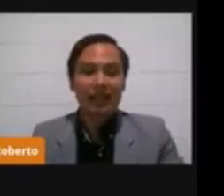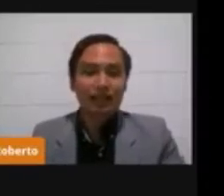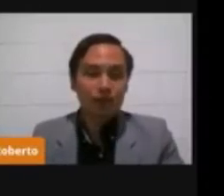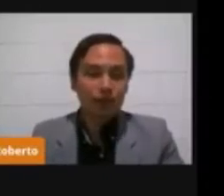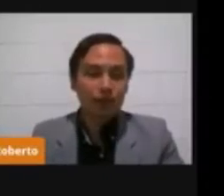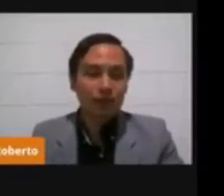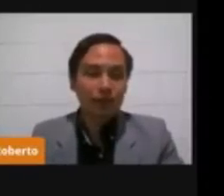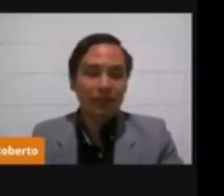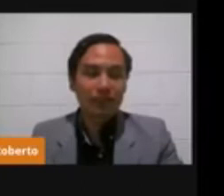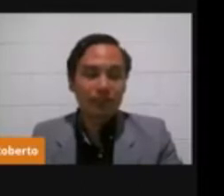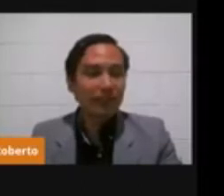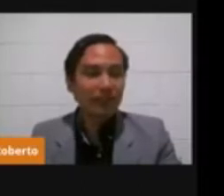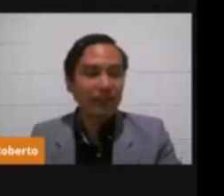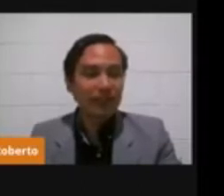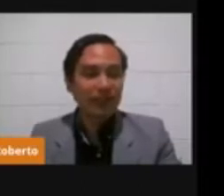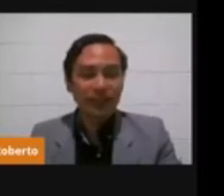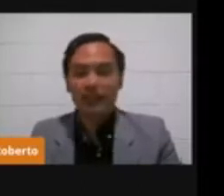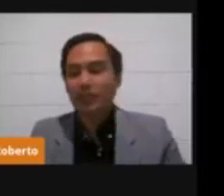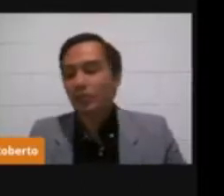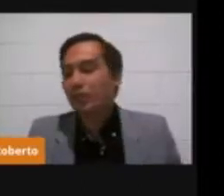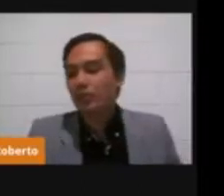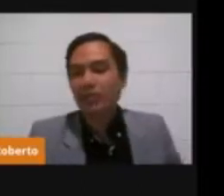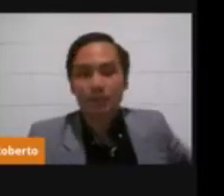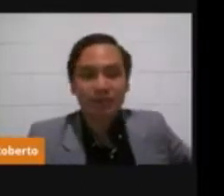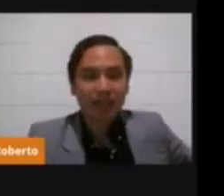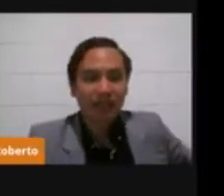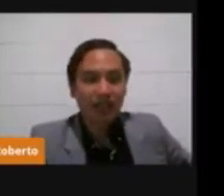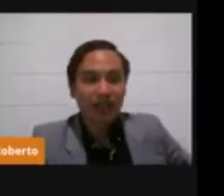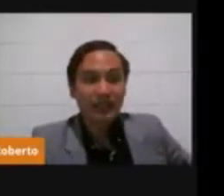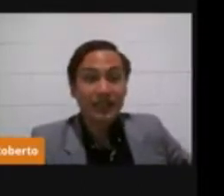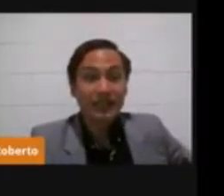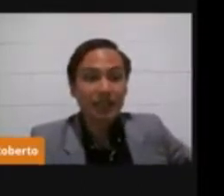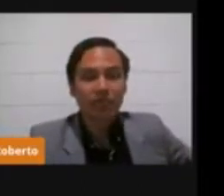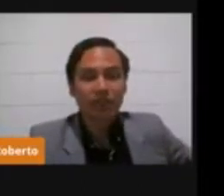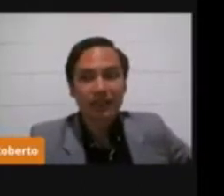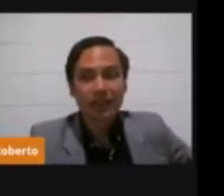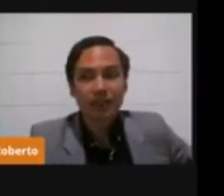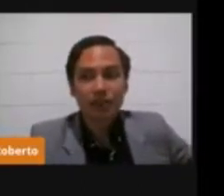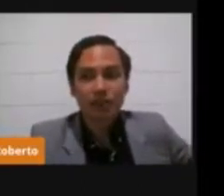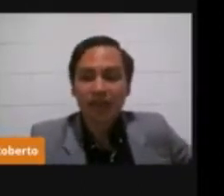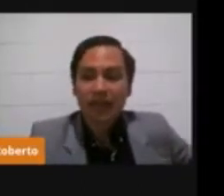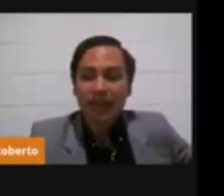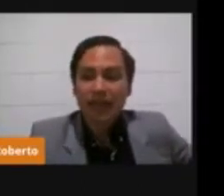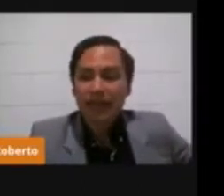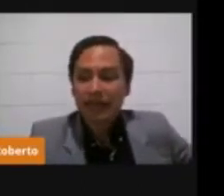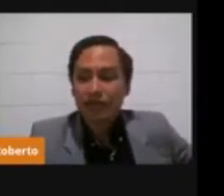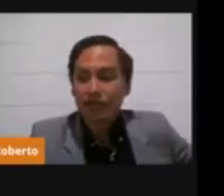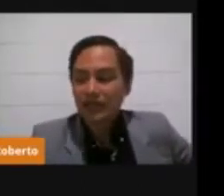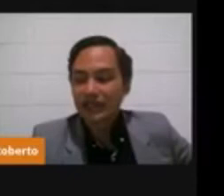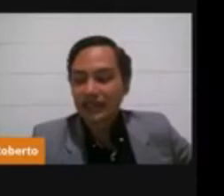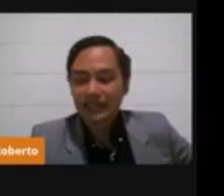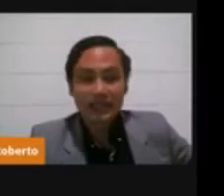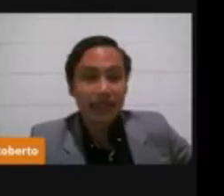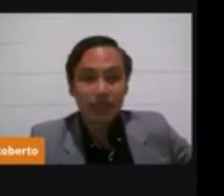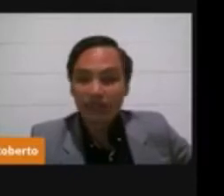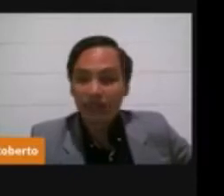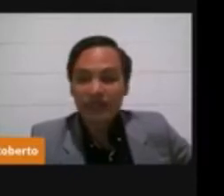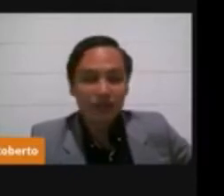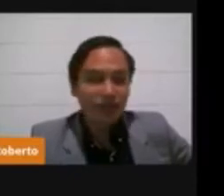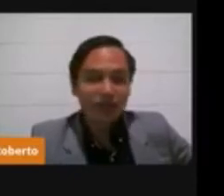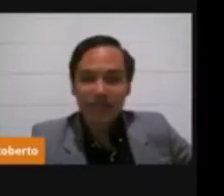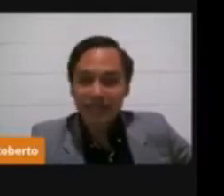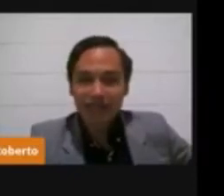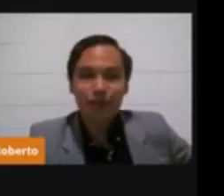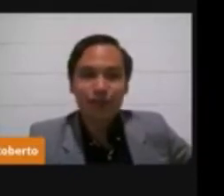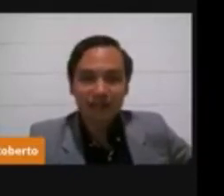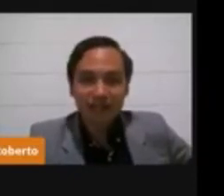pensar en todas las diferencias de seres humanos que existimos, que tenemos. Entonces, desde siempre el